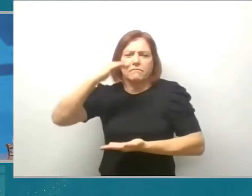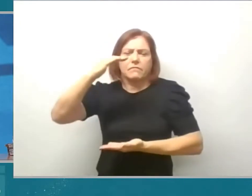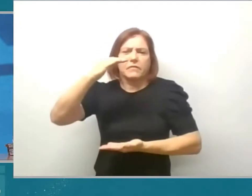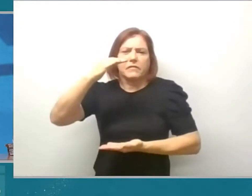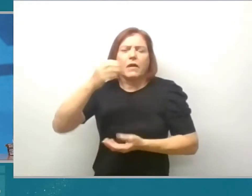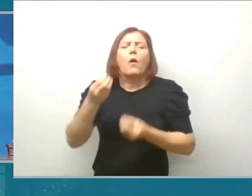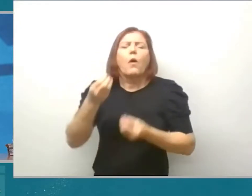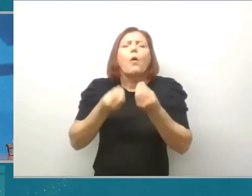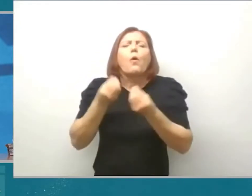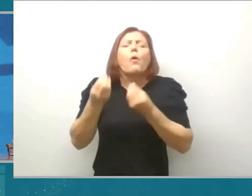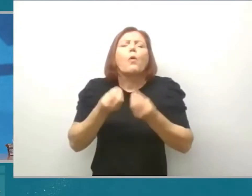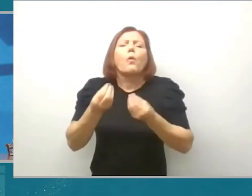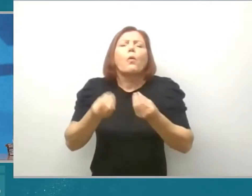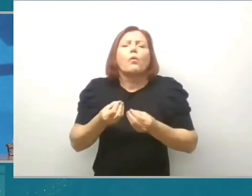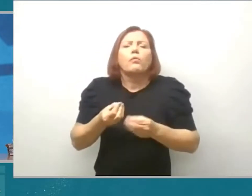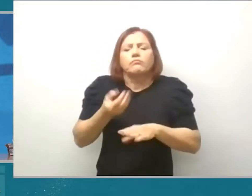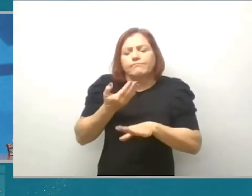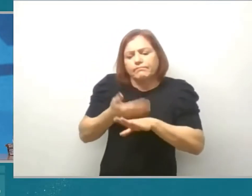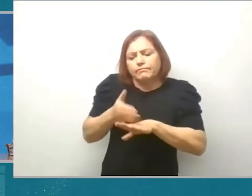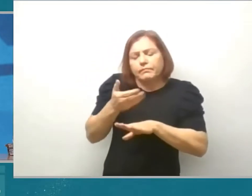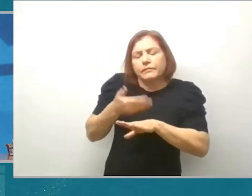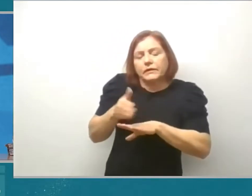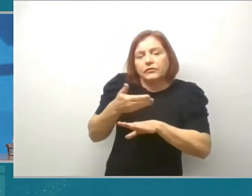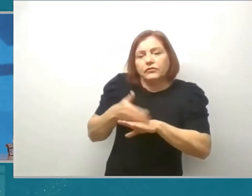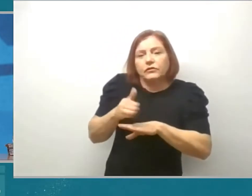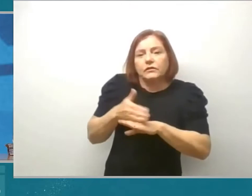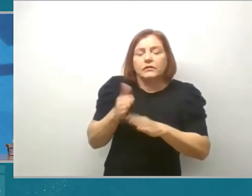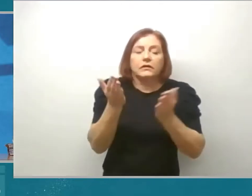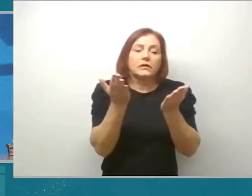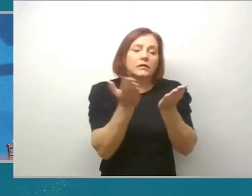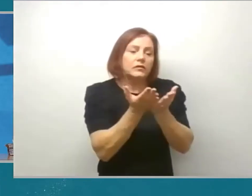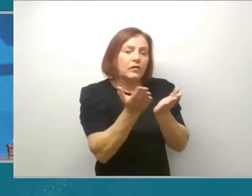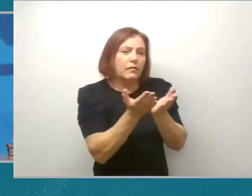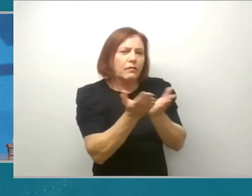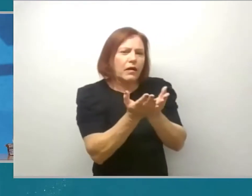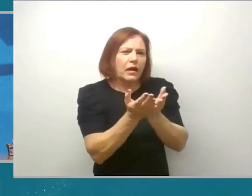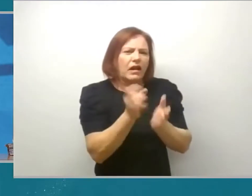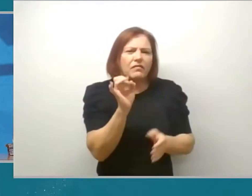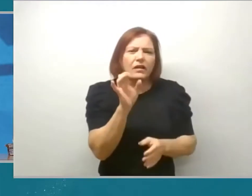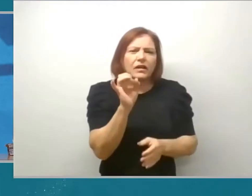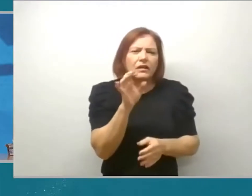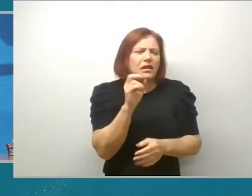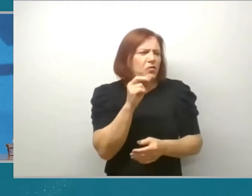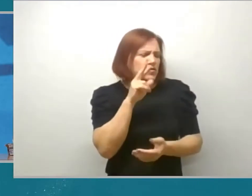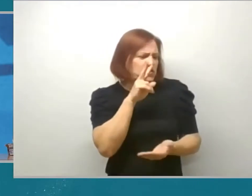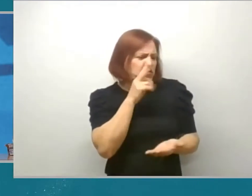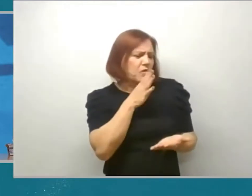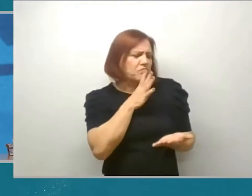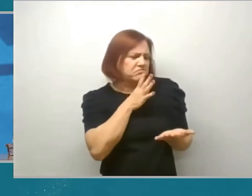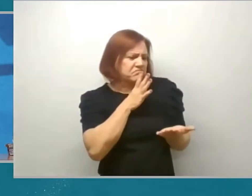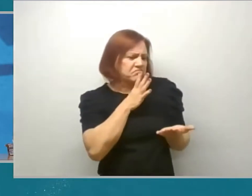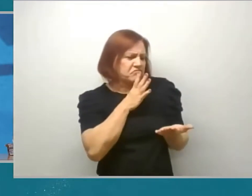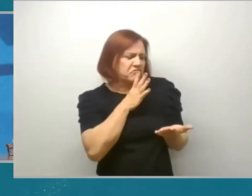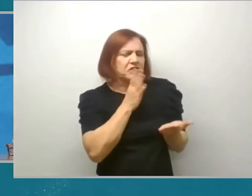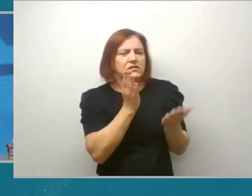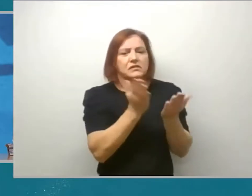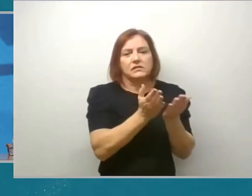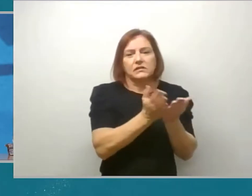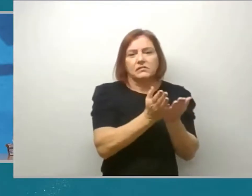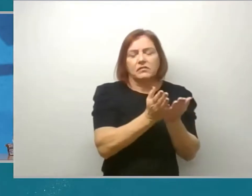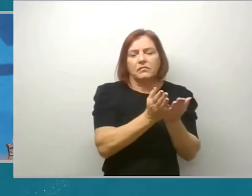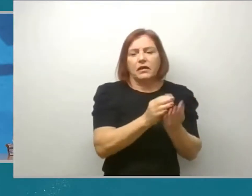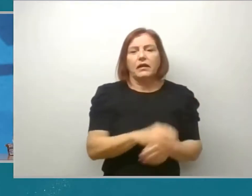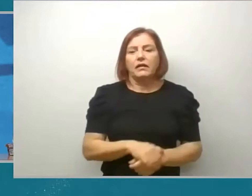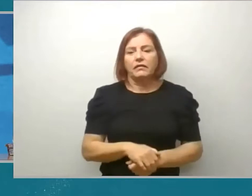na teoria, como lá ontem eu falei do caso dos fariseus e principais sacerdotes,